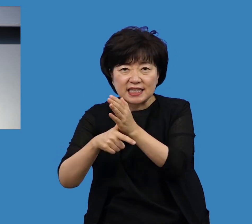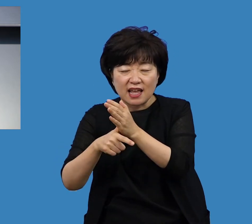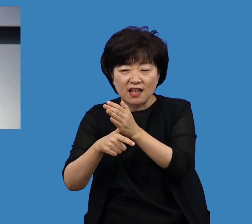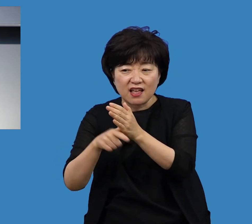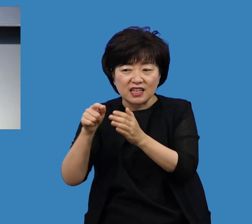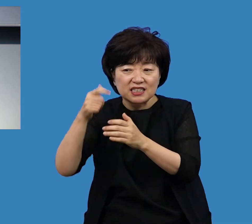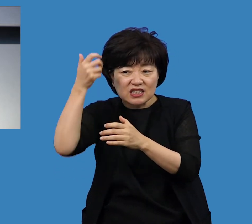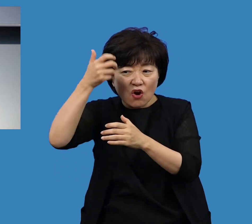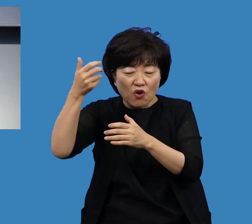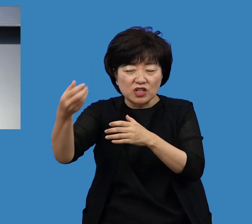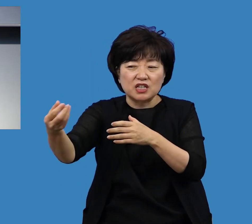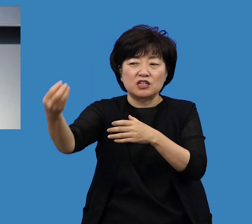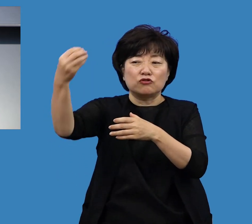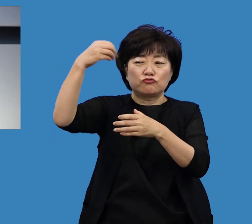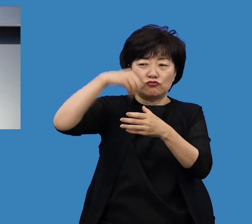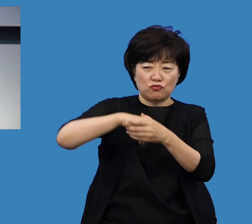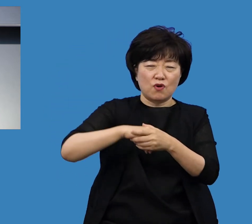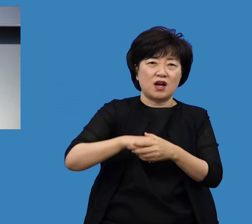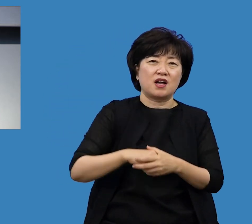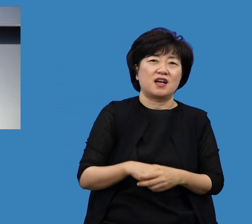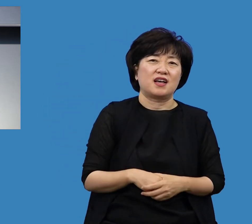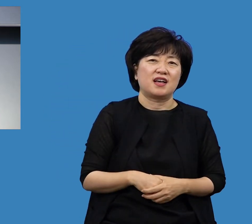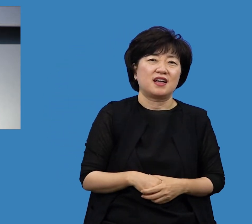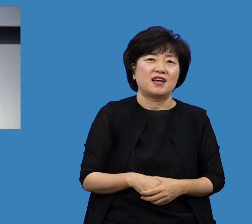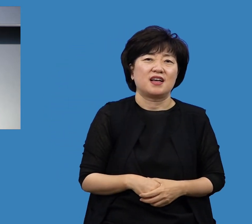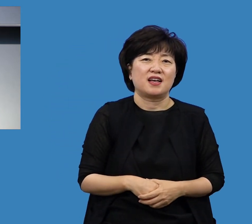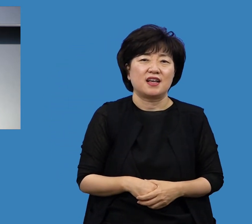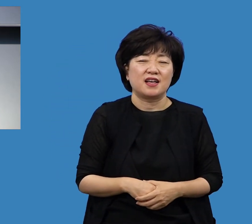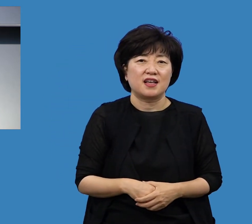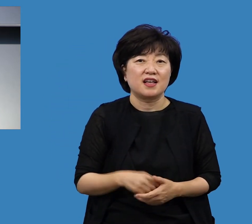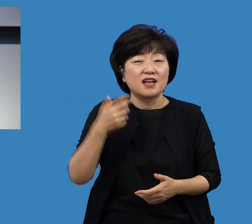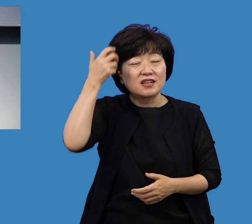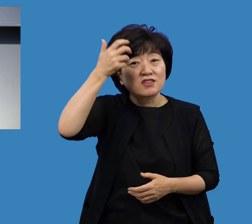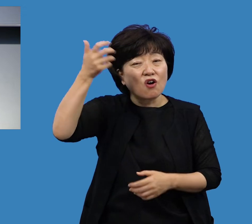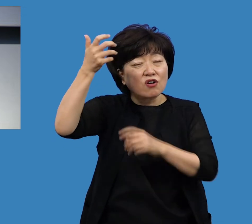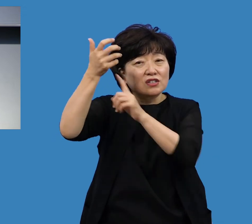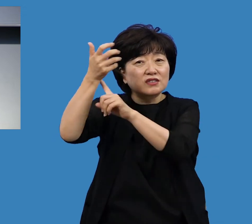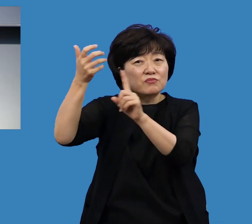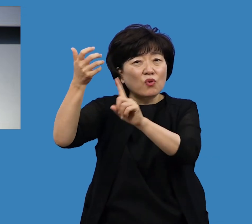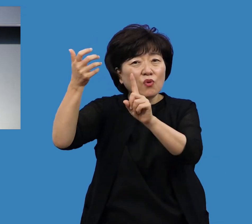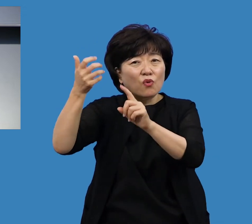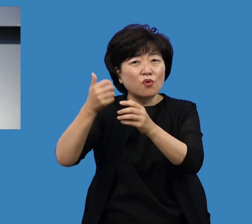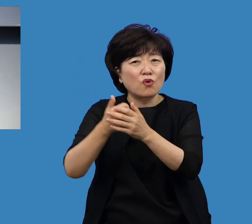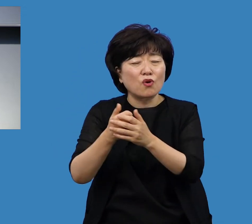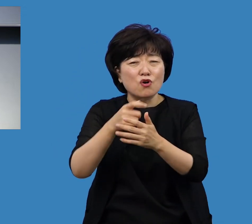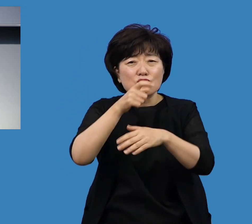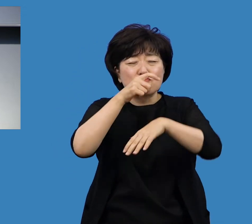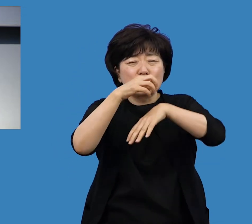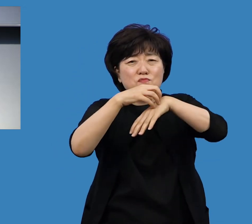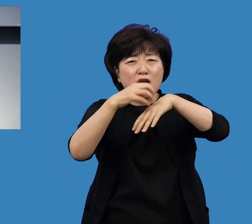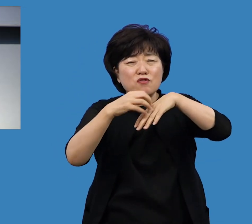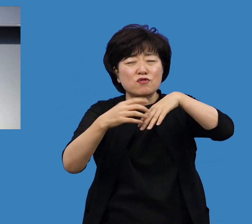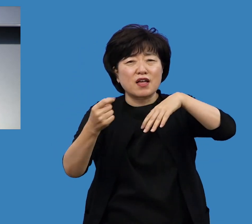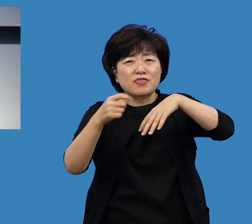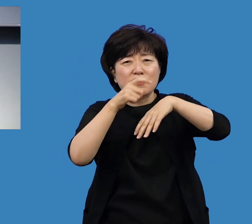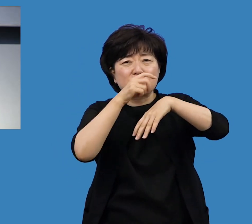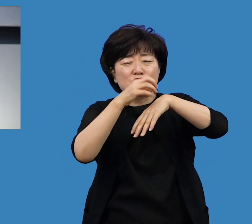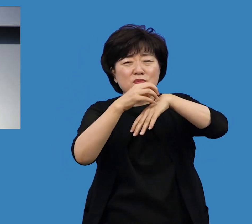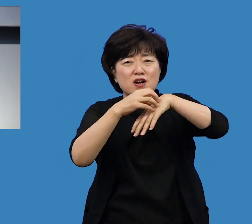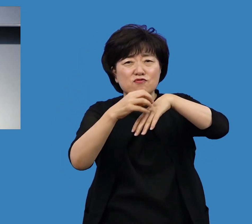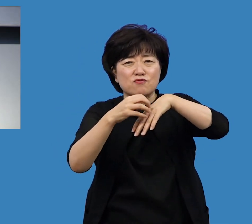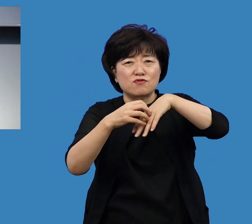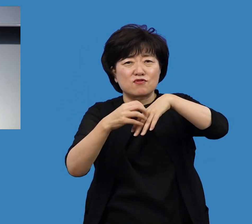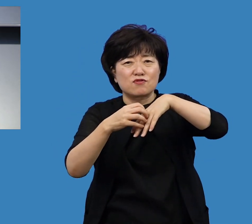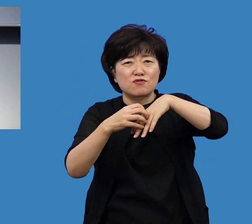안으로 훅 하고 들어오는 거예요. 영은 여러분 마치 물방울 같아요. 이 물방울이 말이에요,